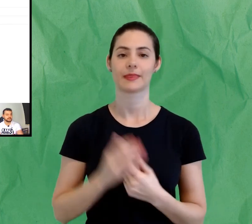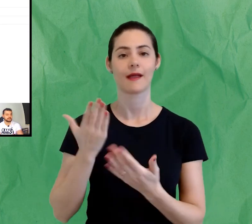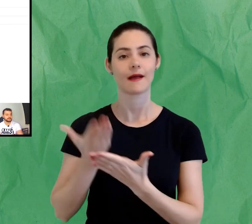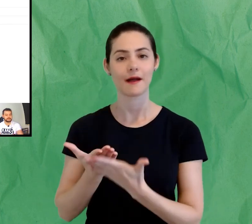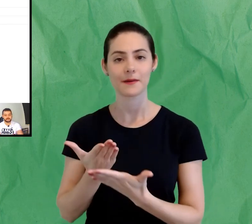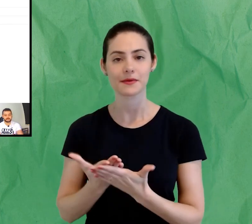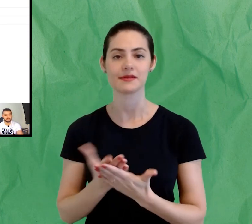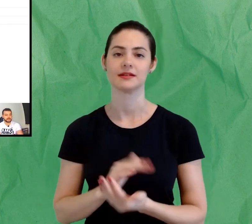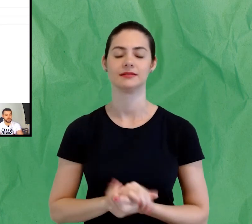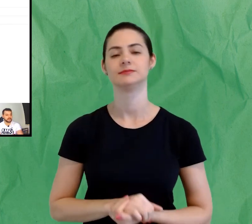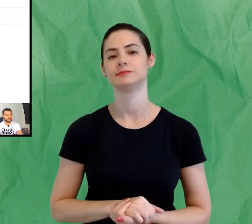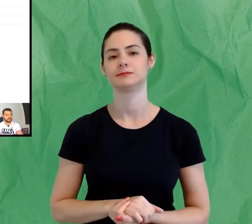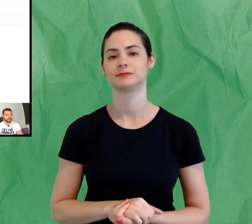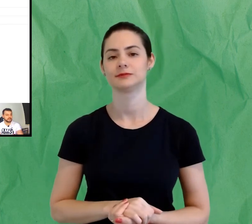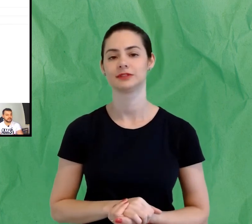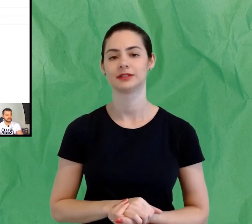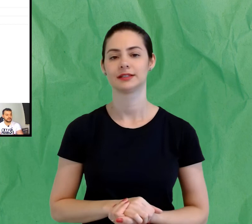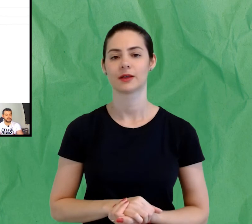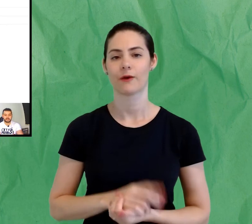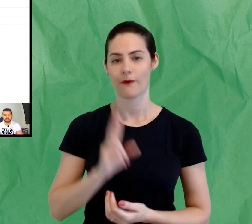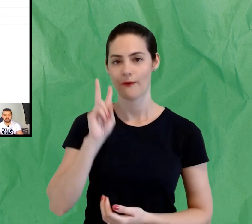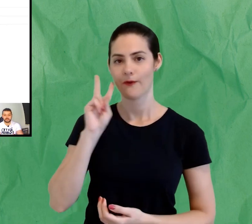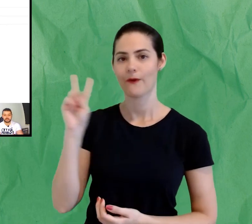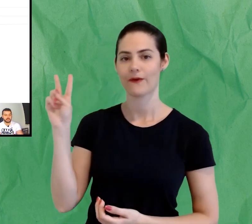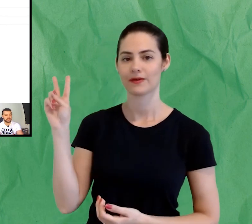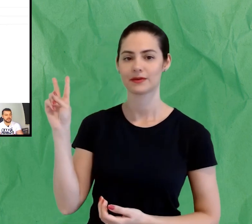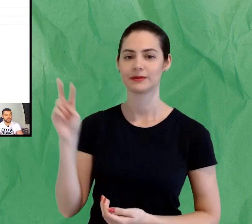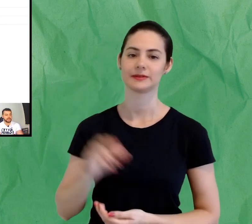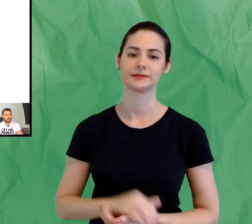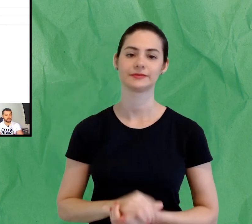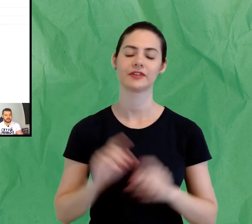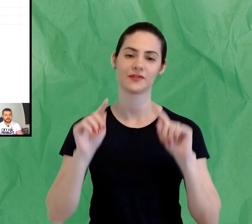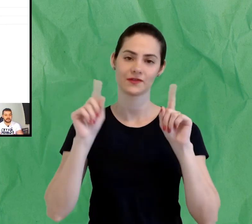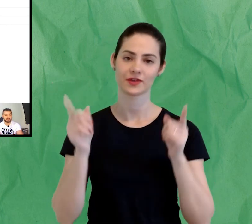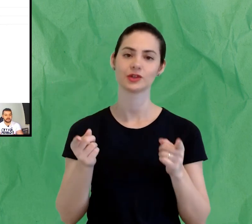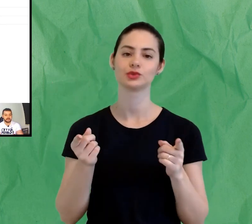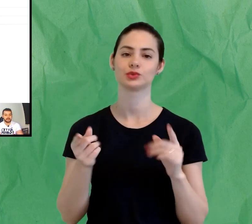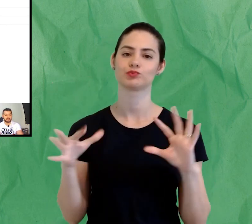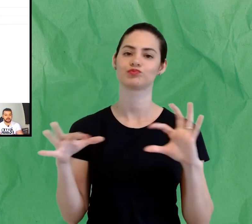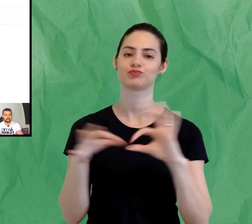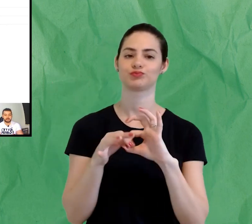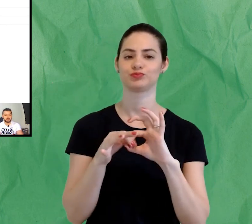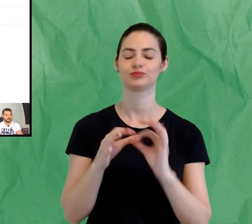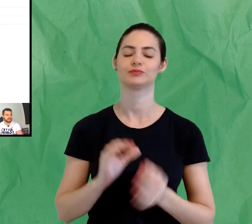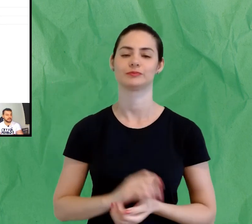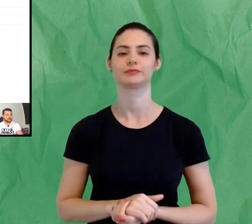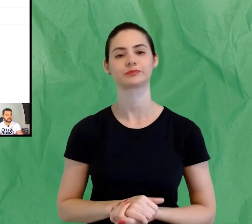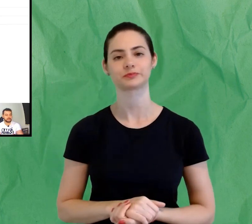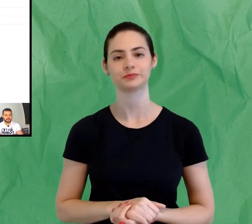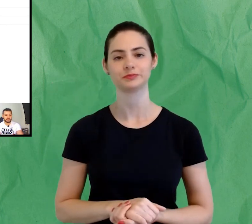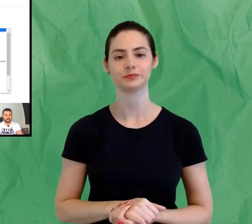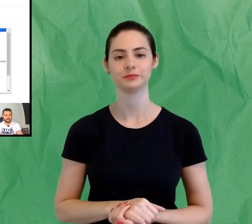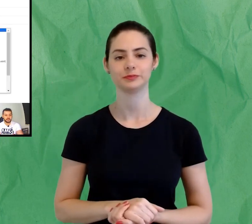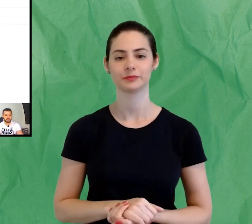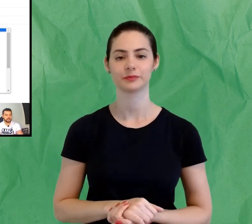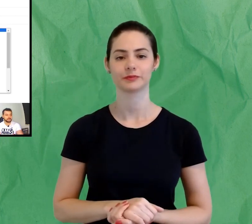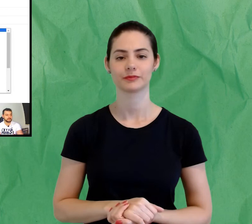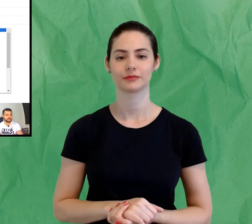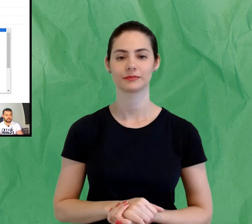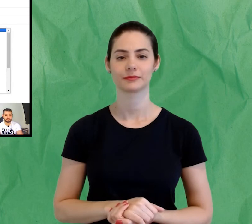aula, e veja só, eu fecho a minha string e concateno, vamos supor aqui com o